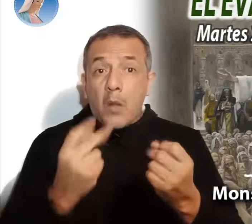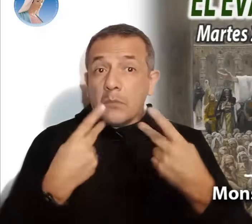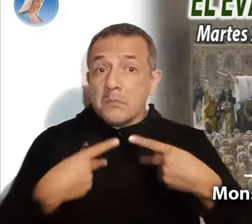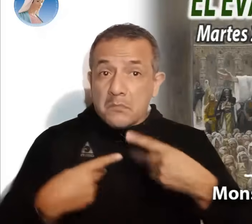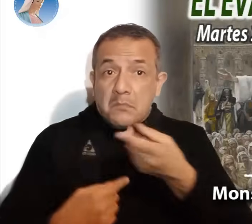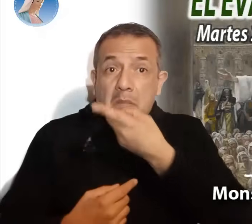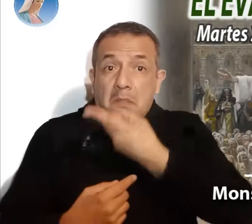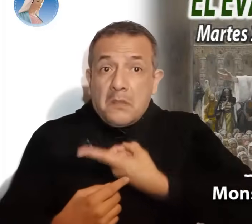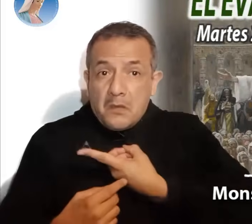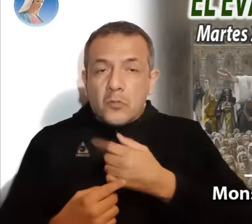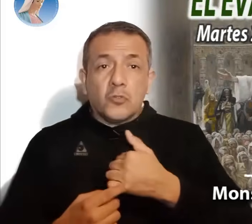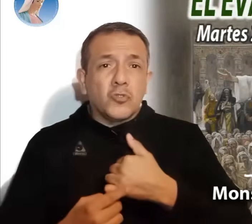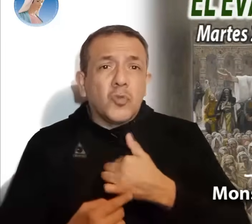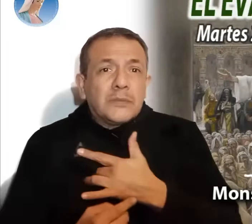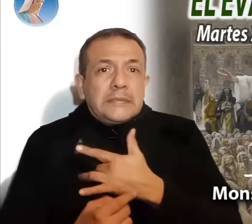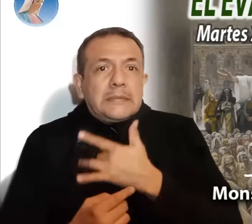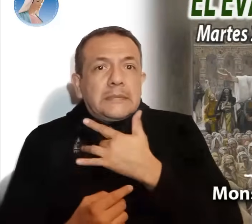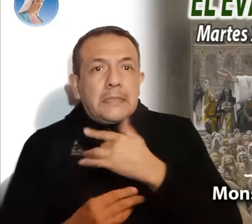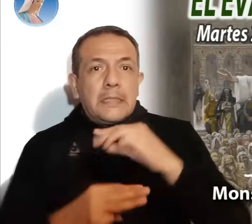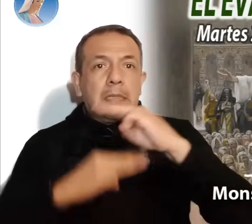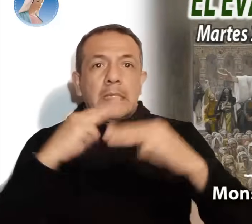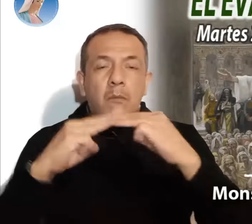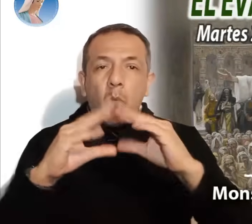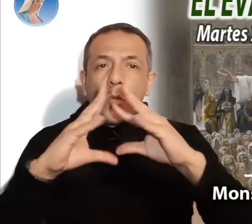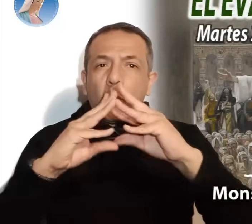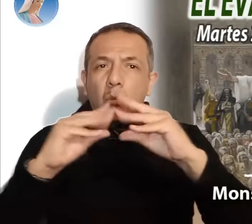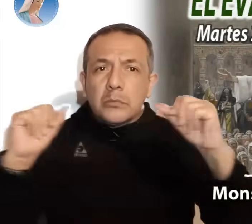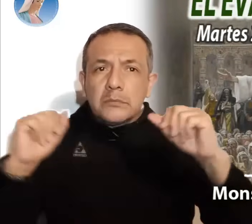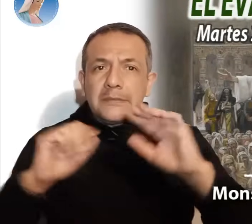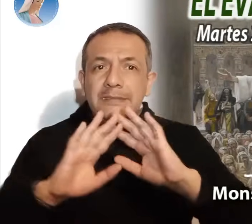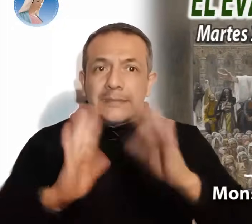comentaban: sentí que era el fin del mundo.